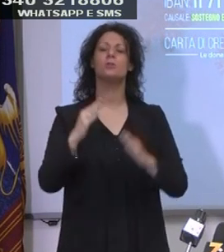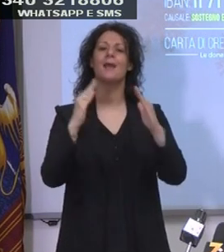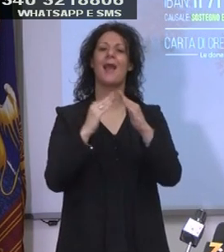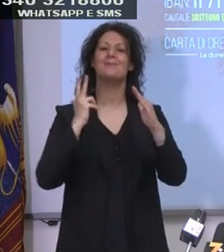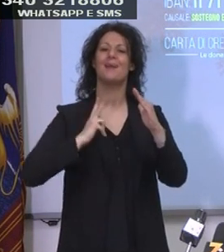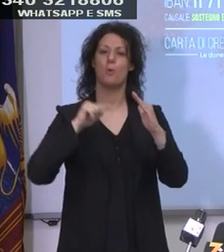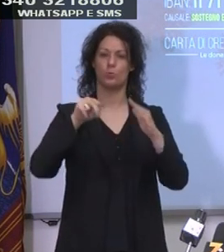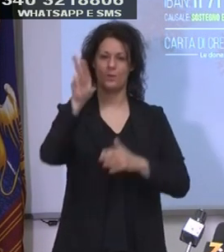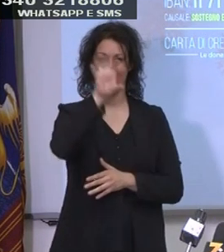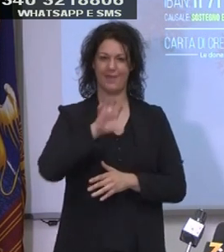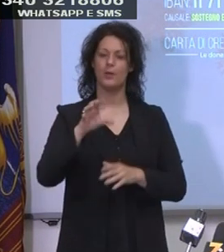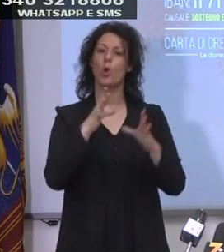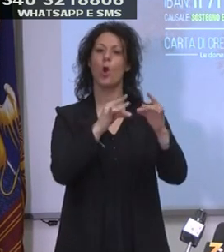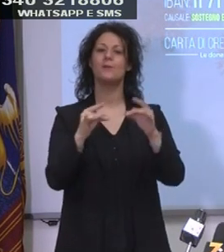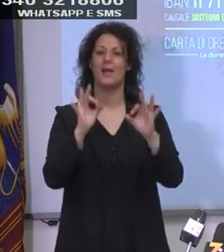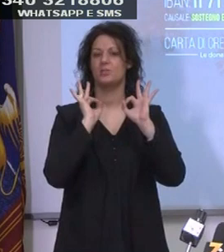contagi zero.